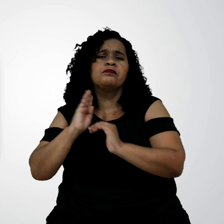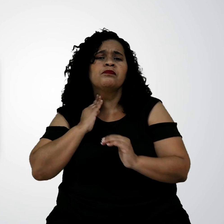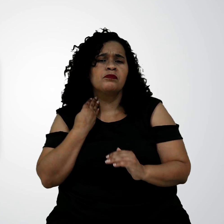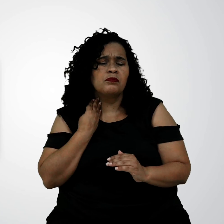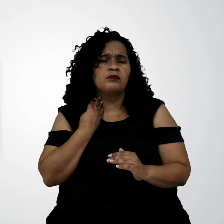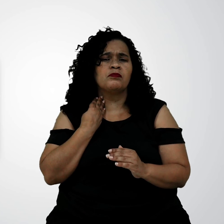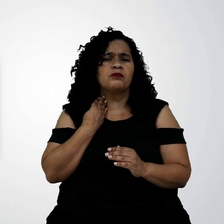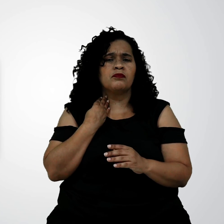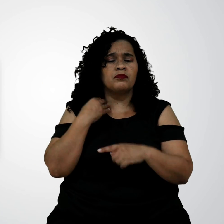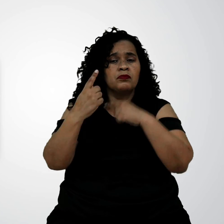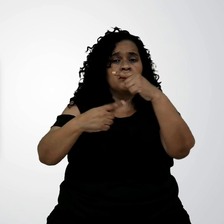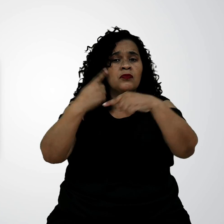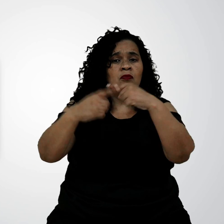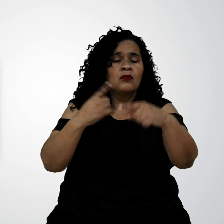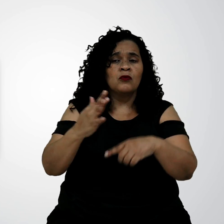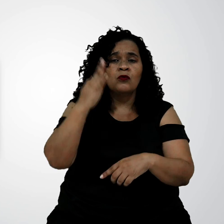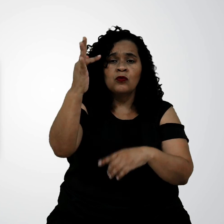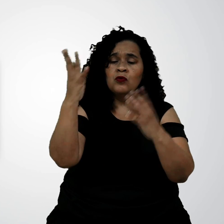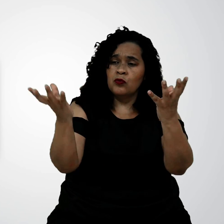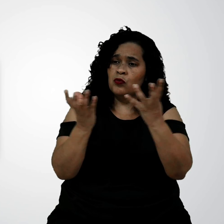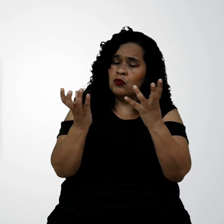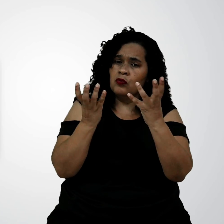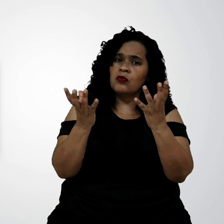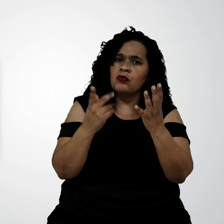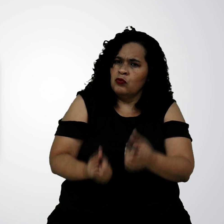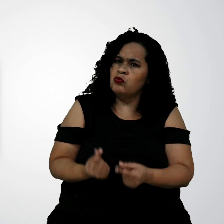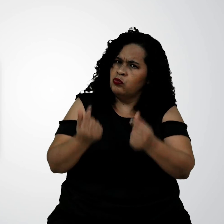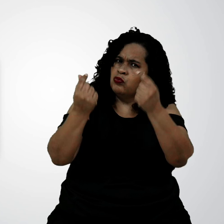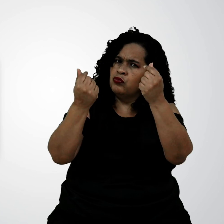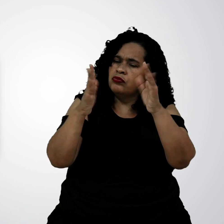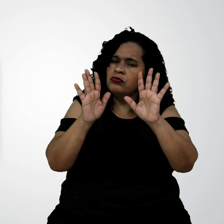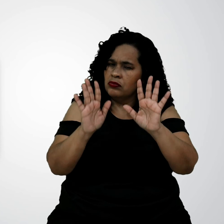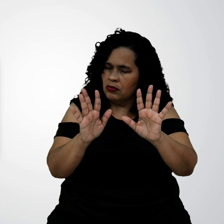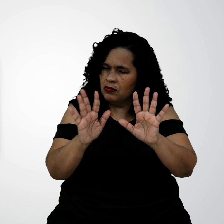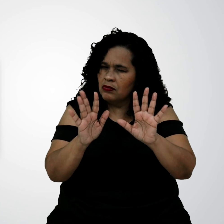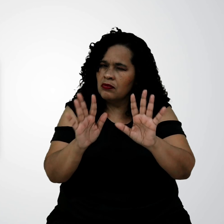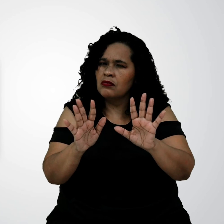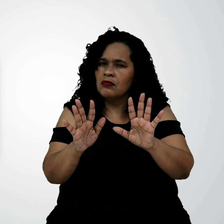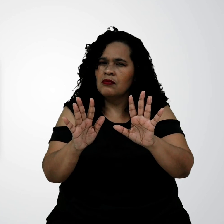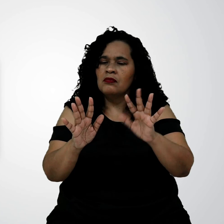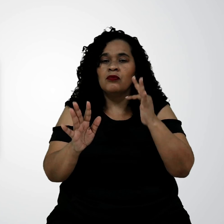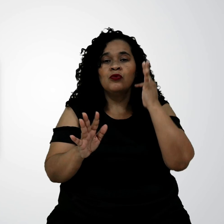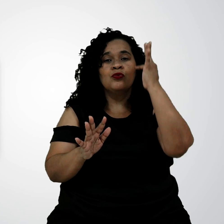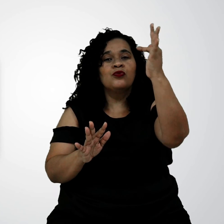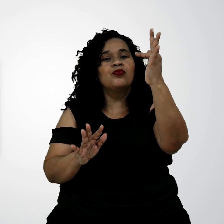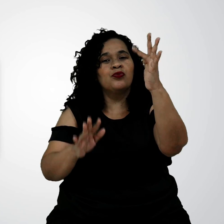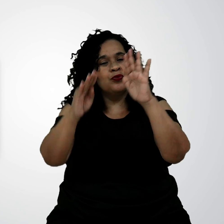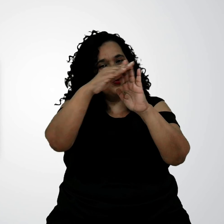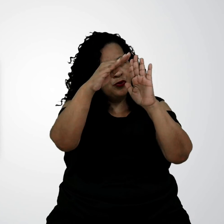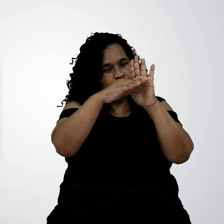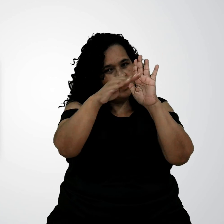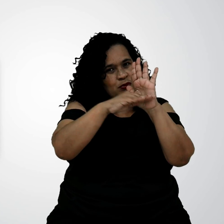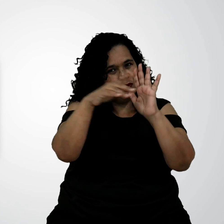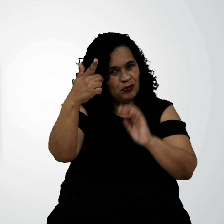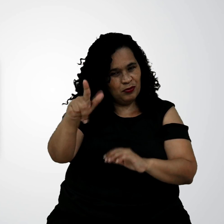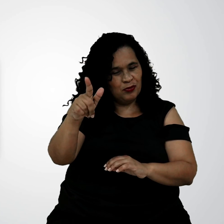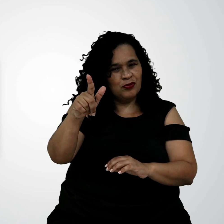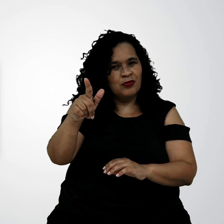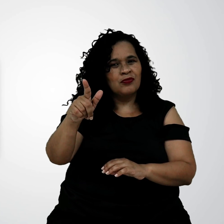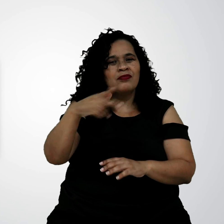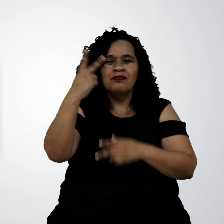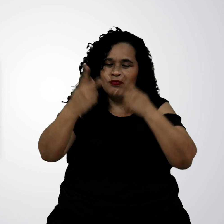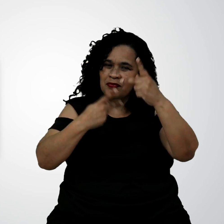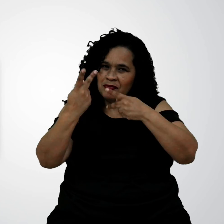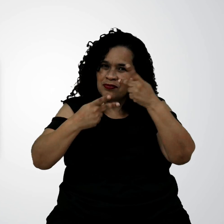é após você ter a sua vida equilibrada. Mas a gente vai falar mais disso nos próximos